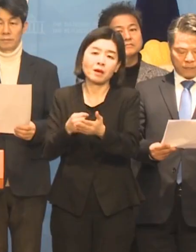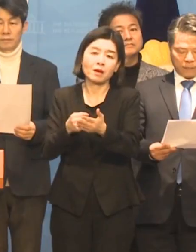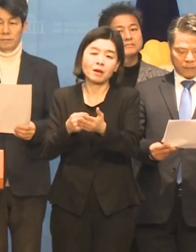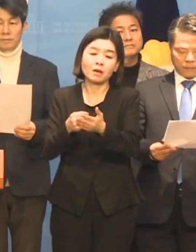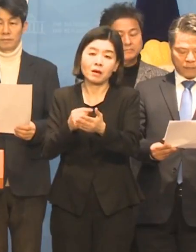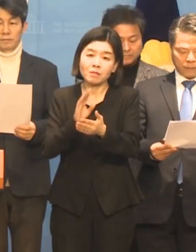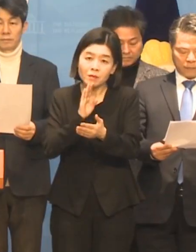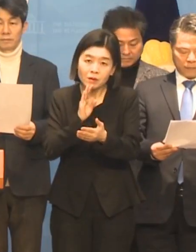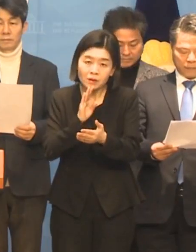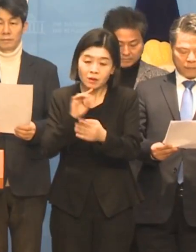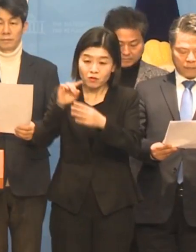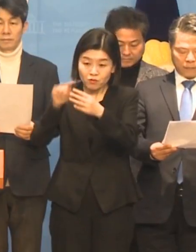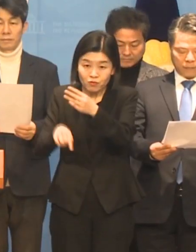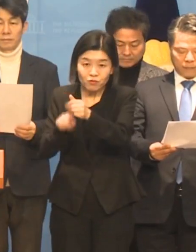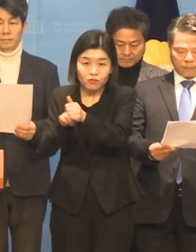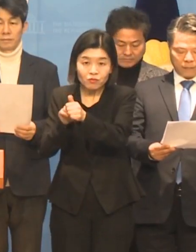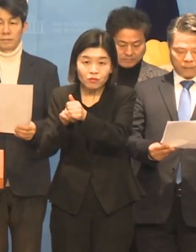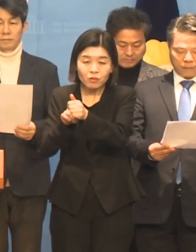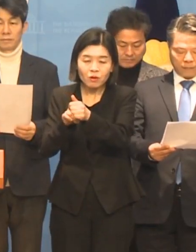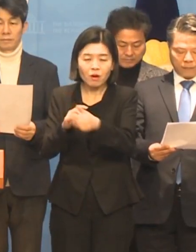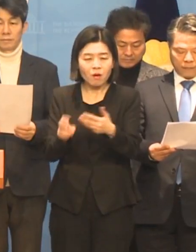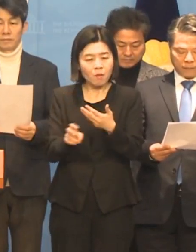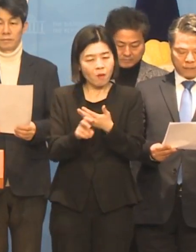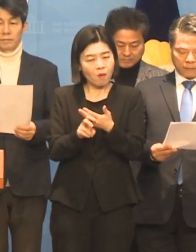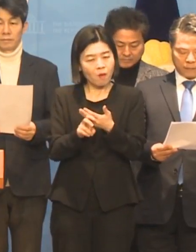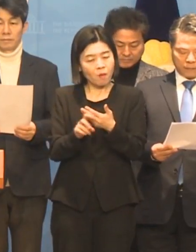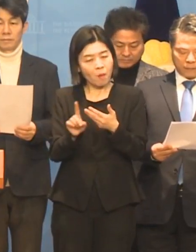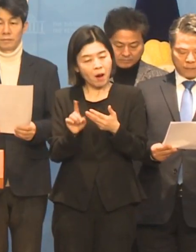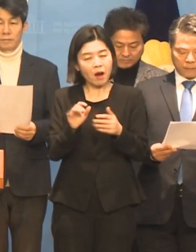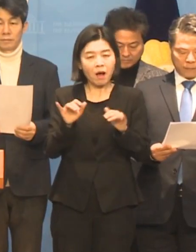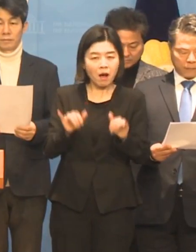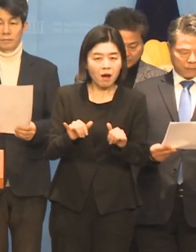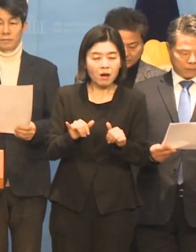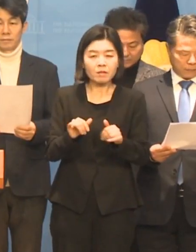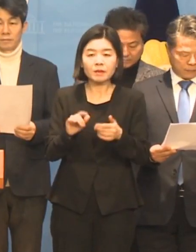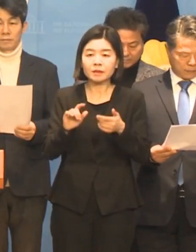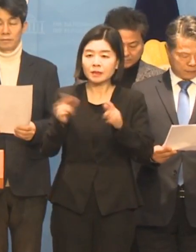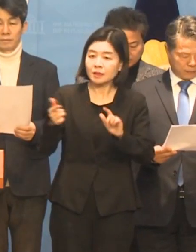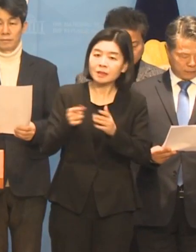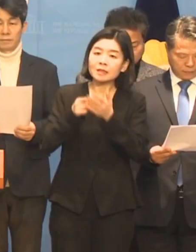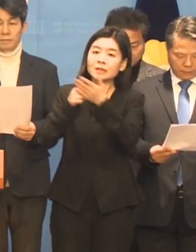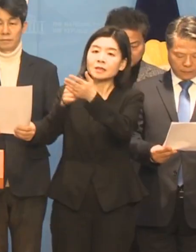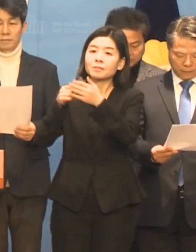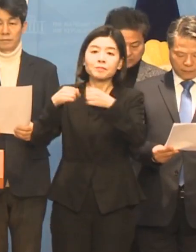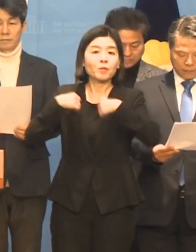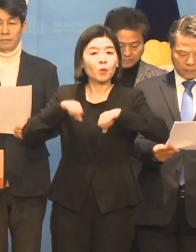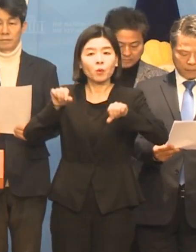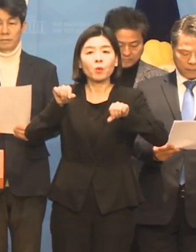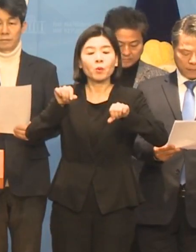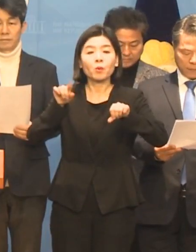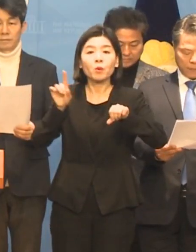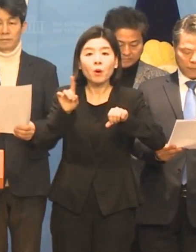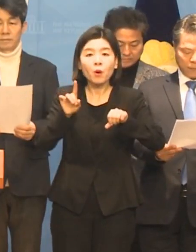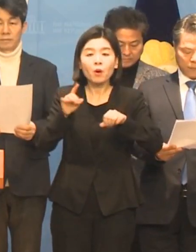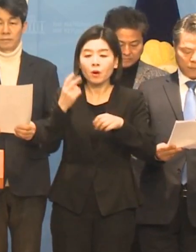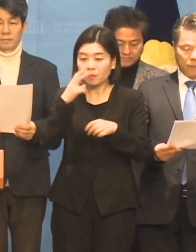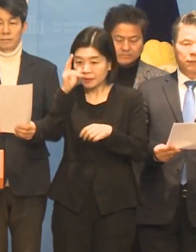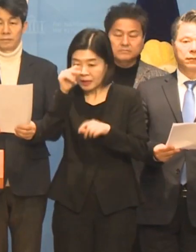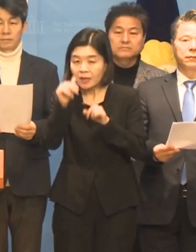경우에만 돌연 위헌 소지를 운운하며 즉시 항고를 포기한 것은 검찰이 대통령 출신